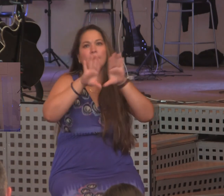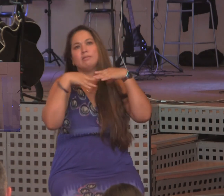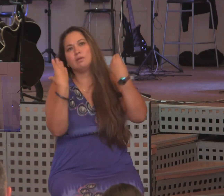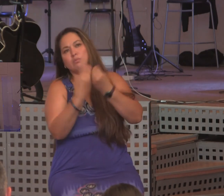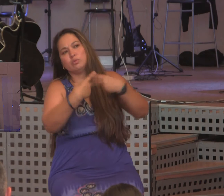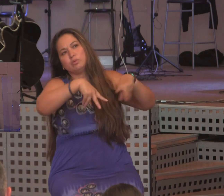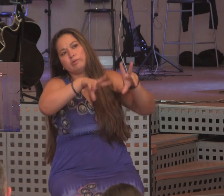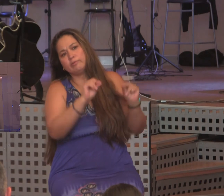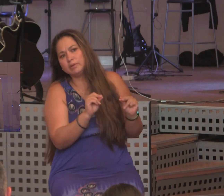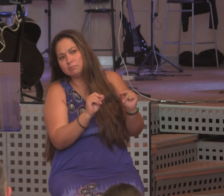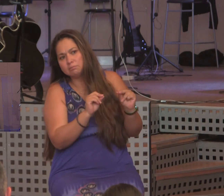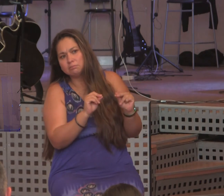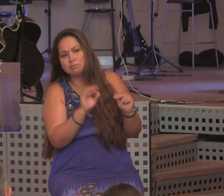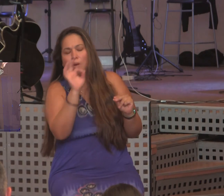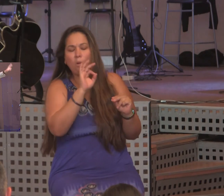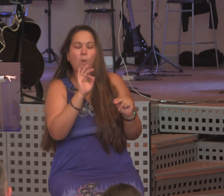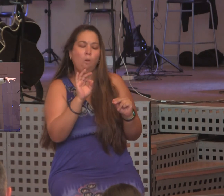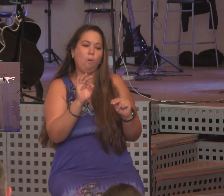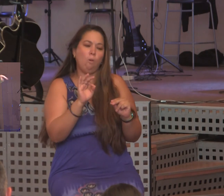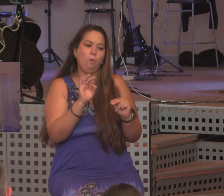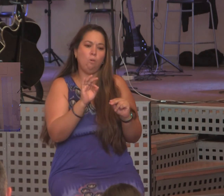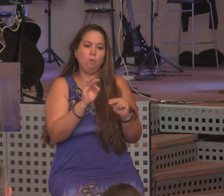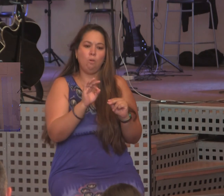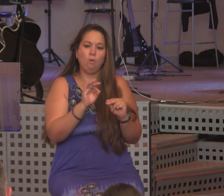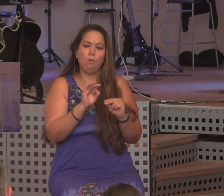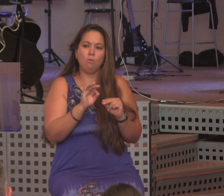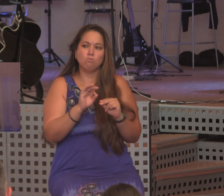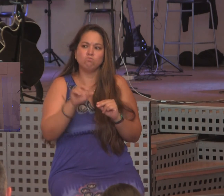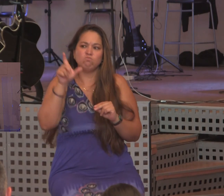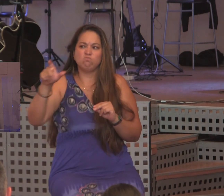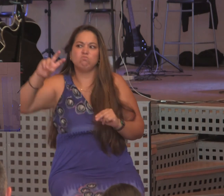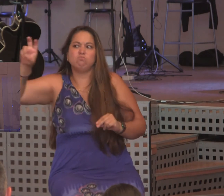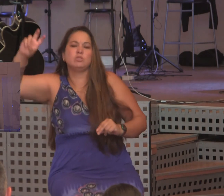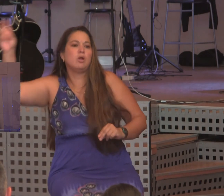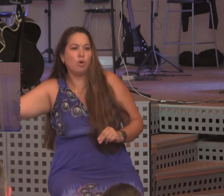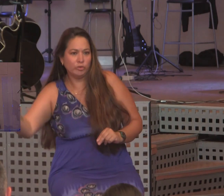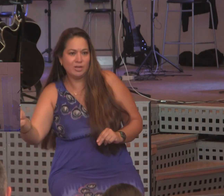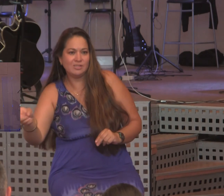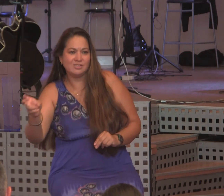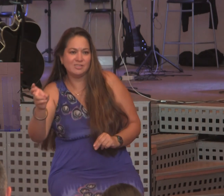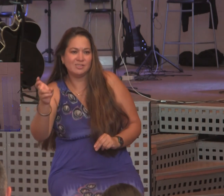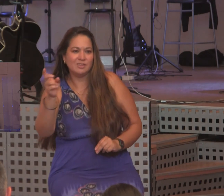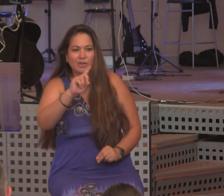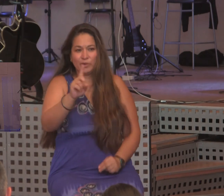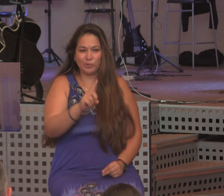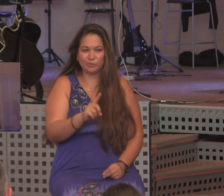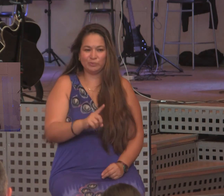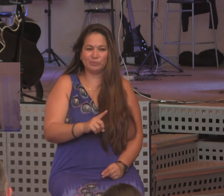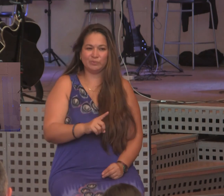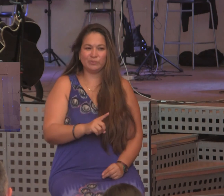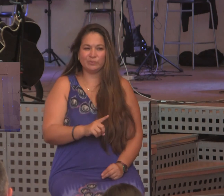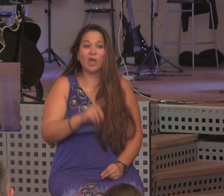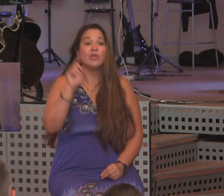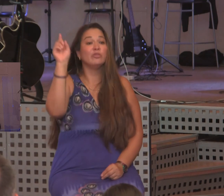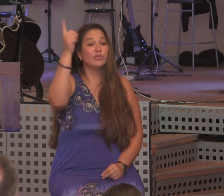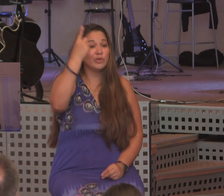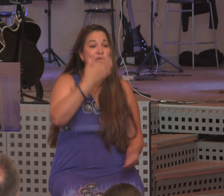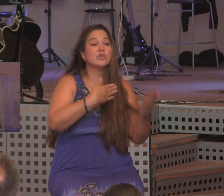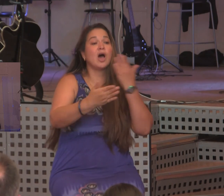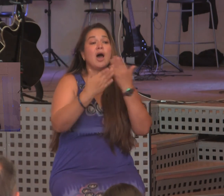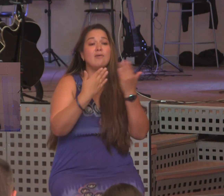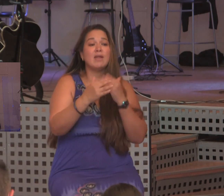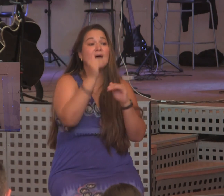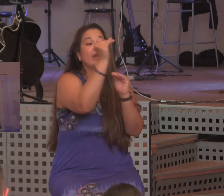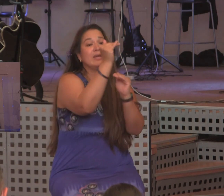¿Les habla de que otros no sé qué? Les habla de ellos. A cada iglesia, ¿sabes de qué le habla? Yo conozco